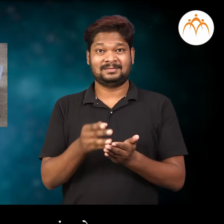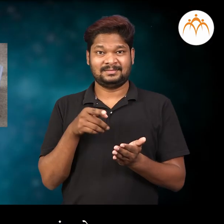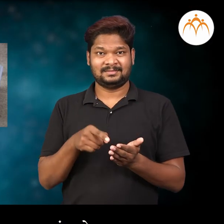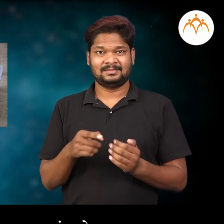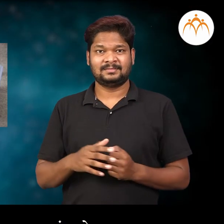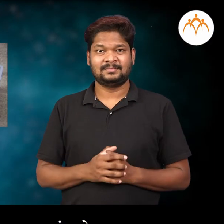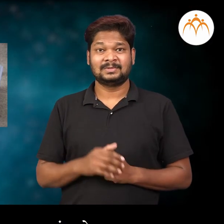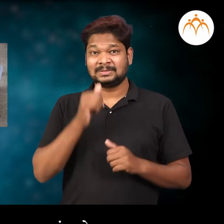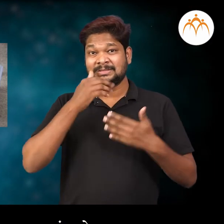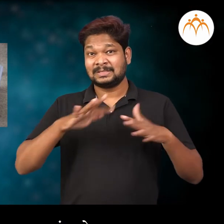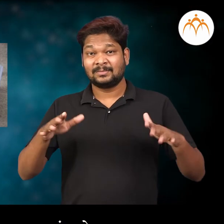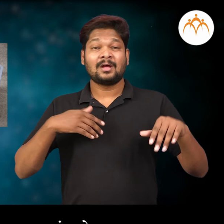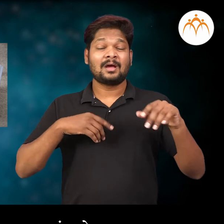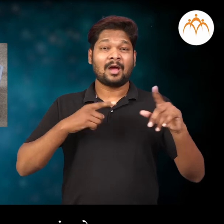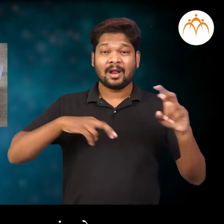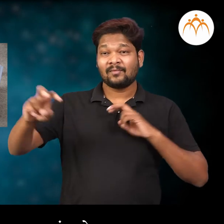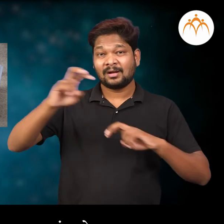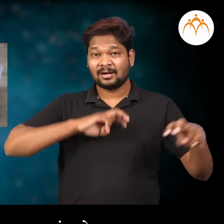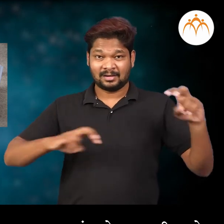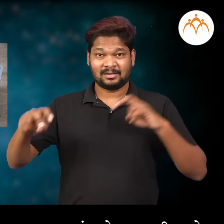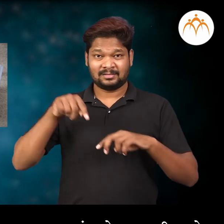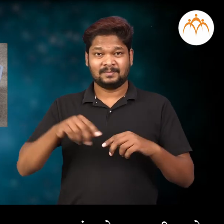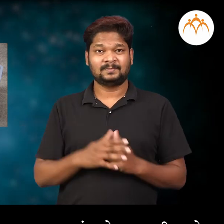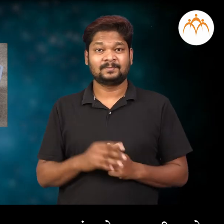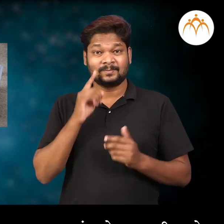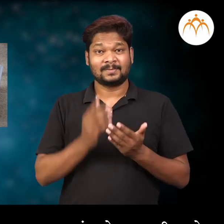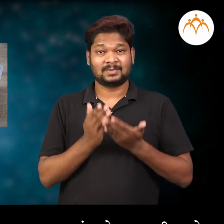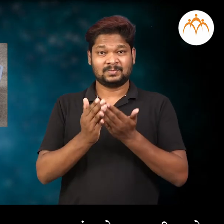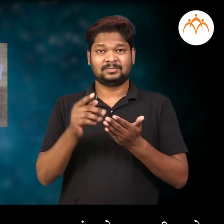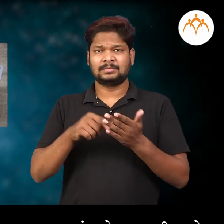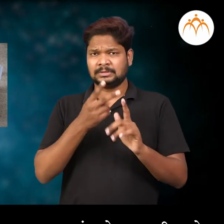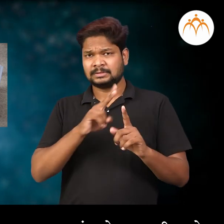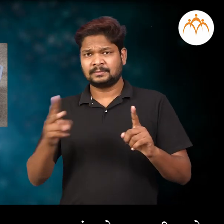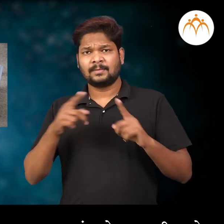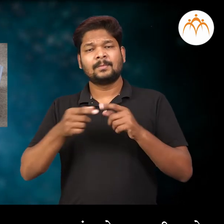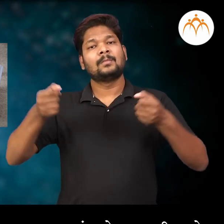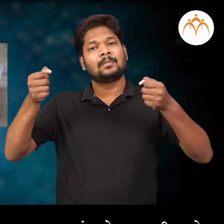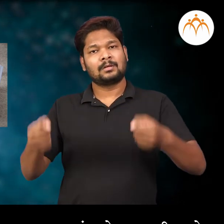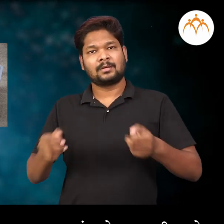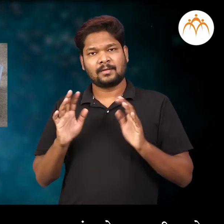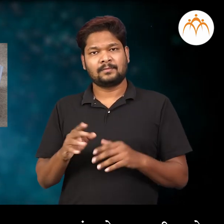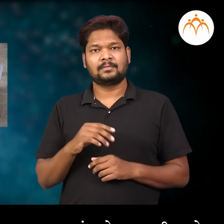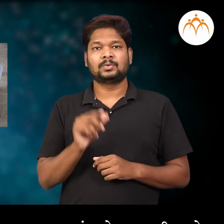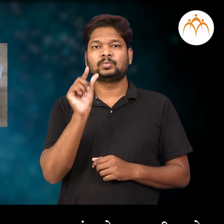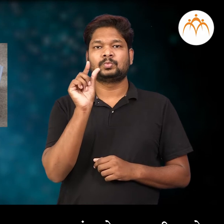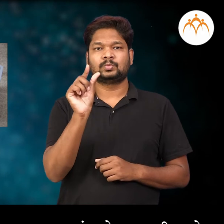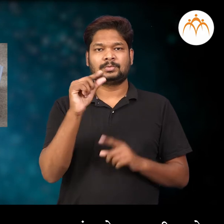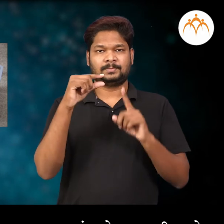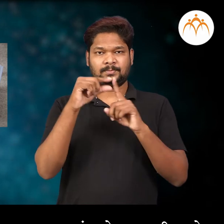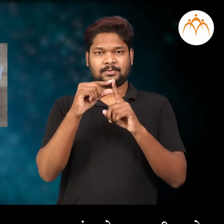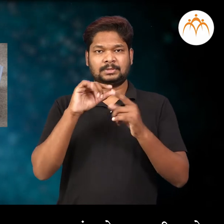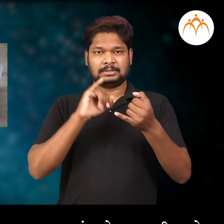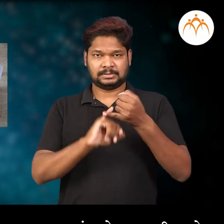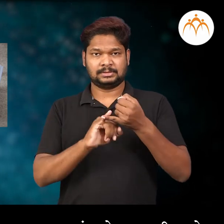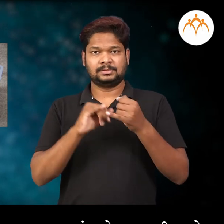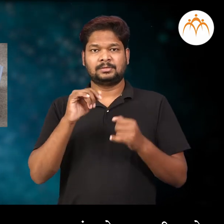परिवहन के साधन मध्य यूपीए सरकार हुआ था अखंड ऊर्जा